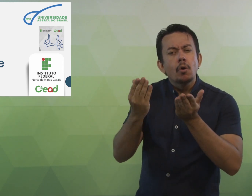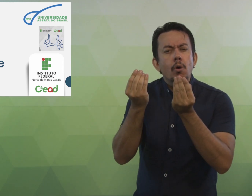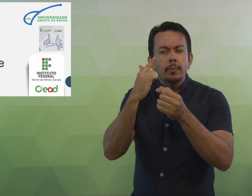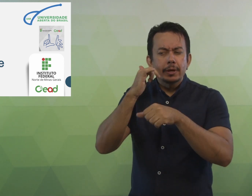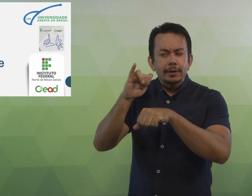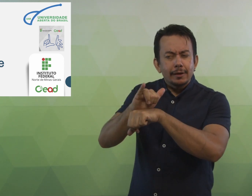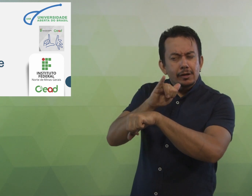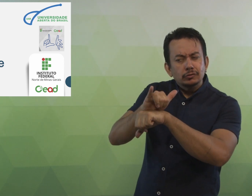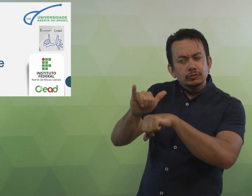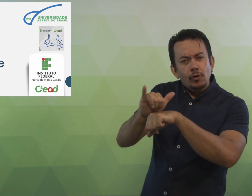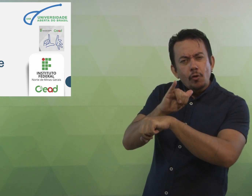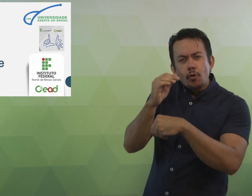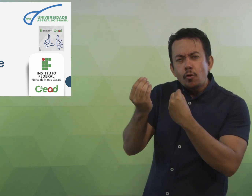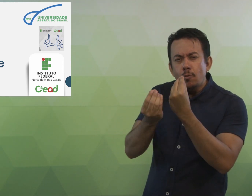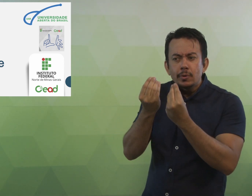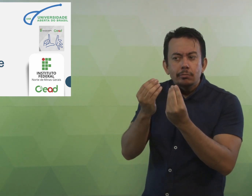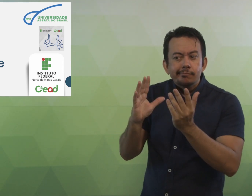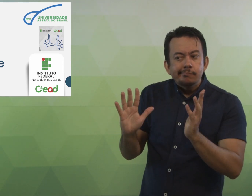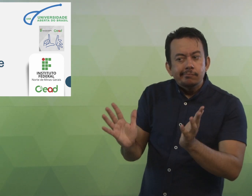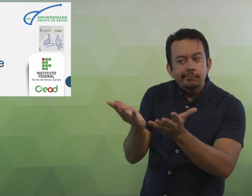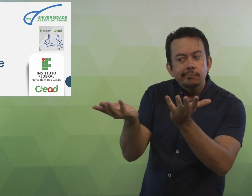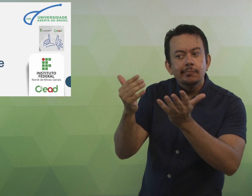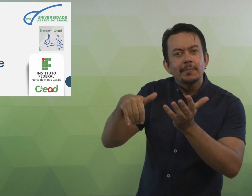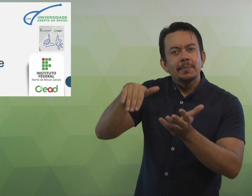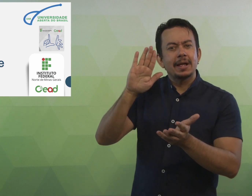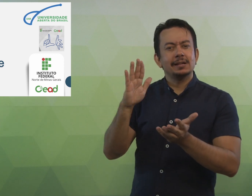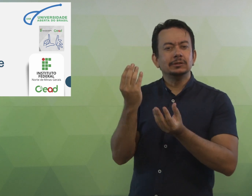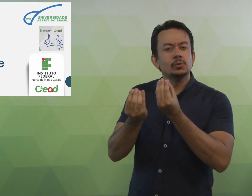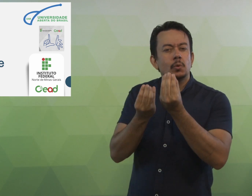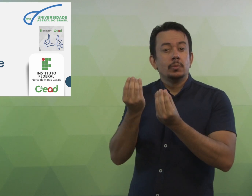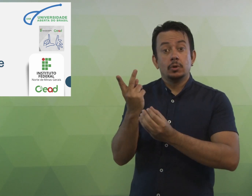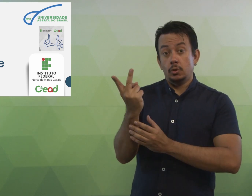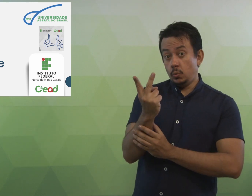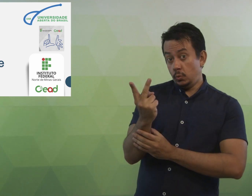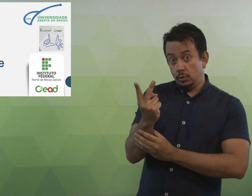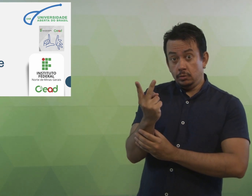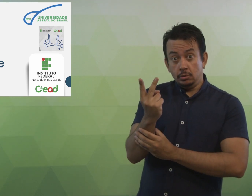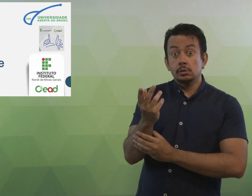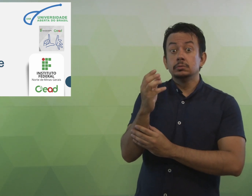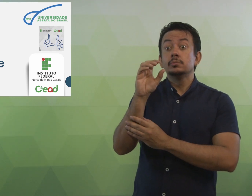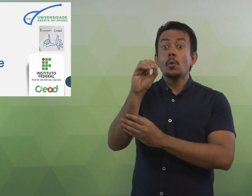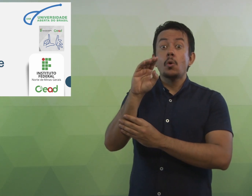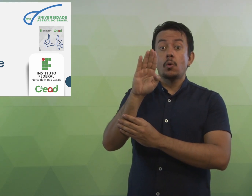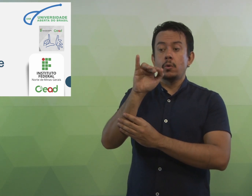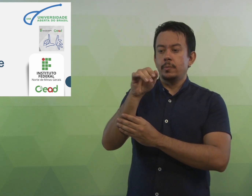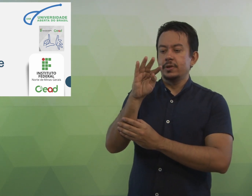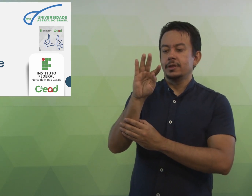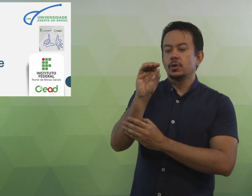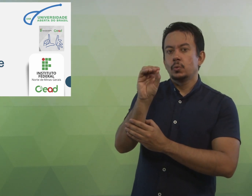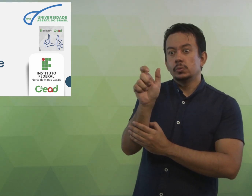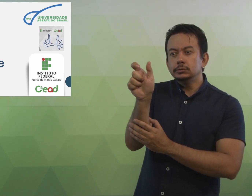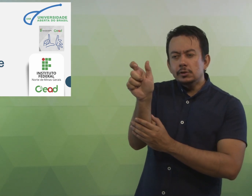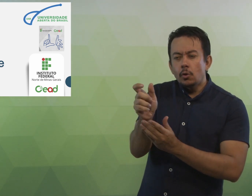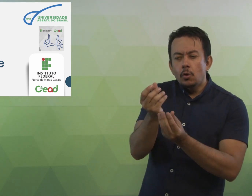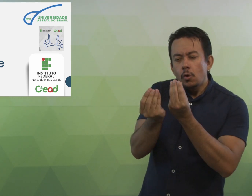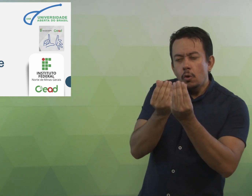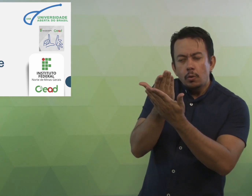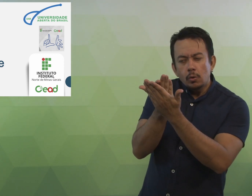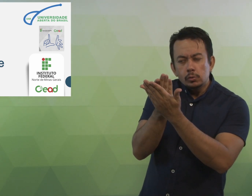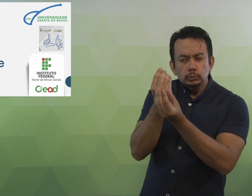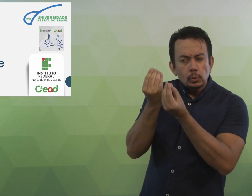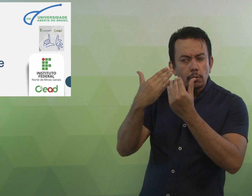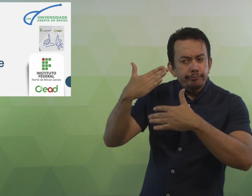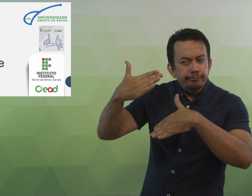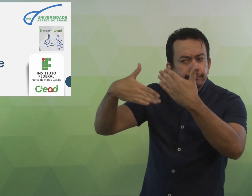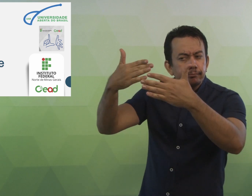de estudo e as metodologias usadas. Qual o caminho, quais as estratégias, o que foi usado para